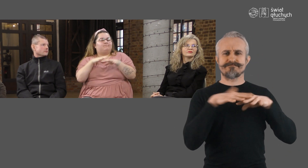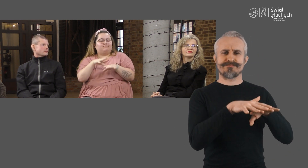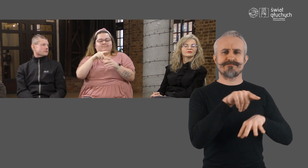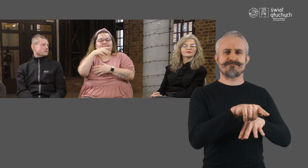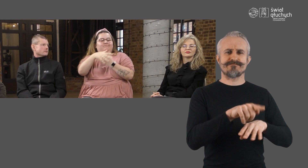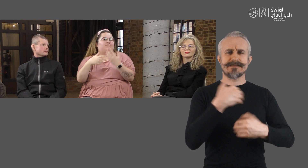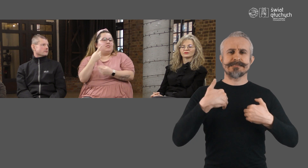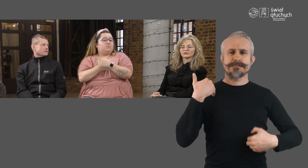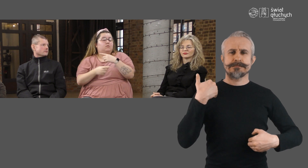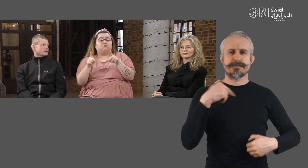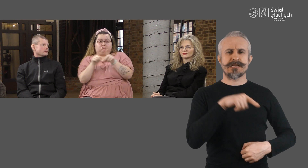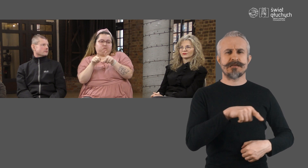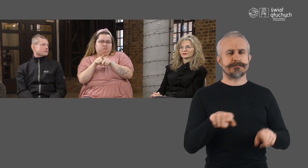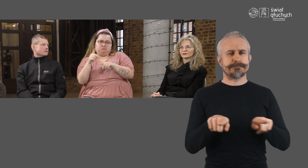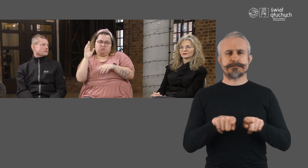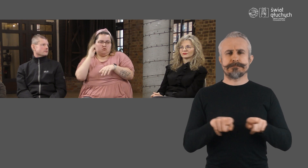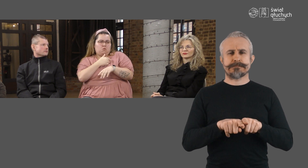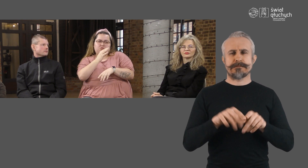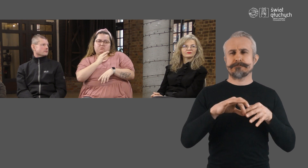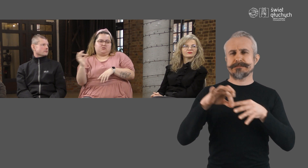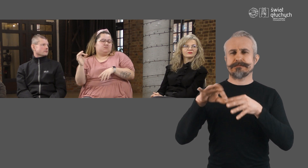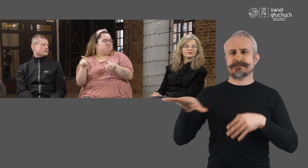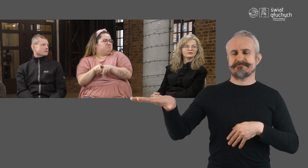tutaj troszeczkę na temat szkoły masowej.